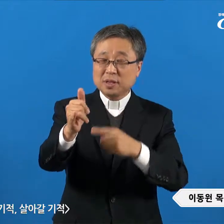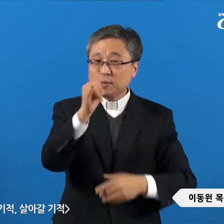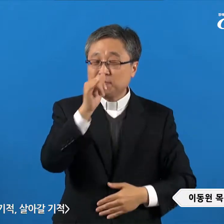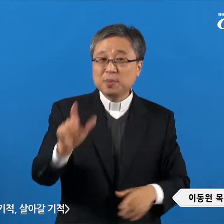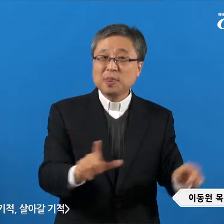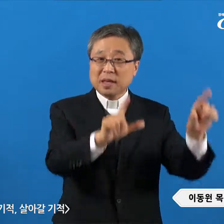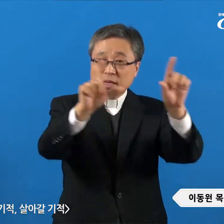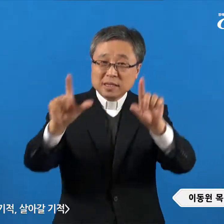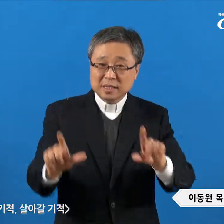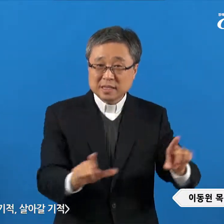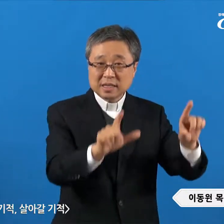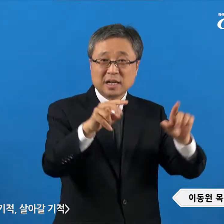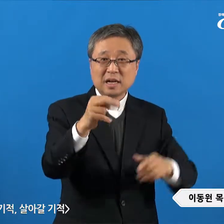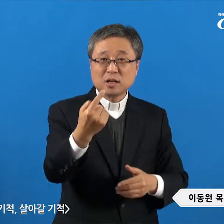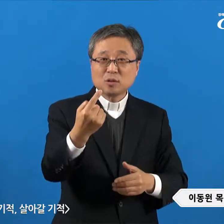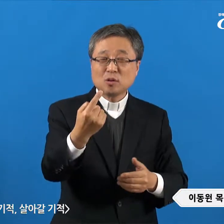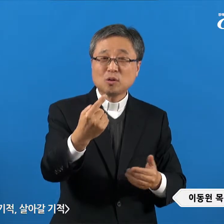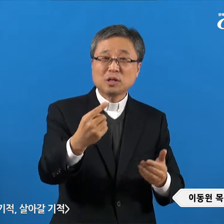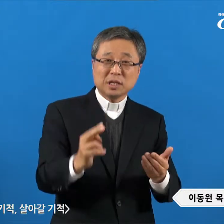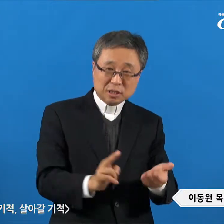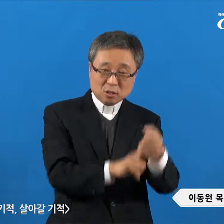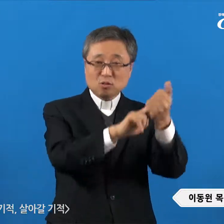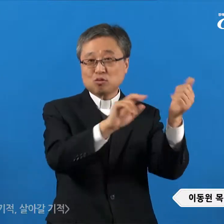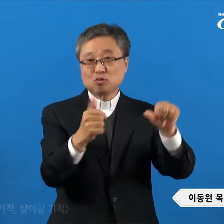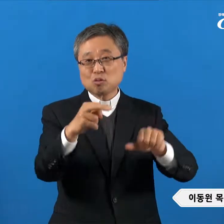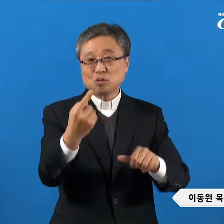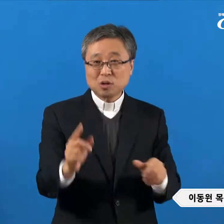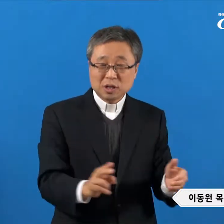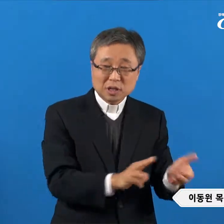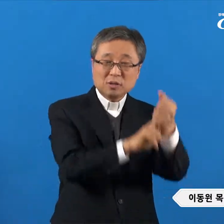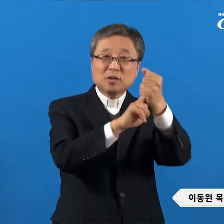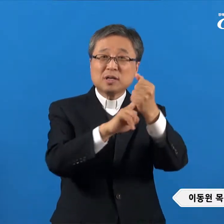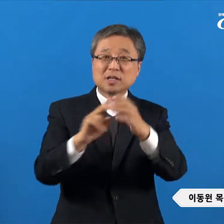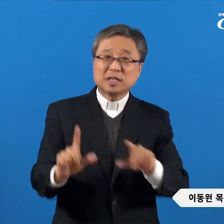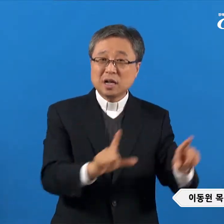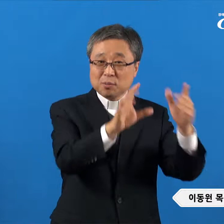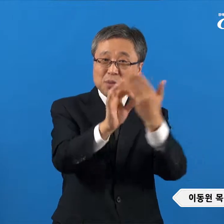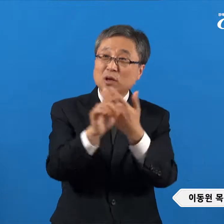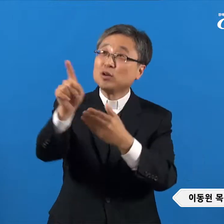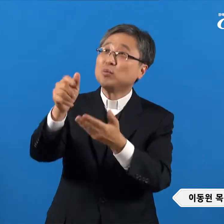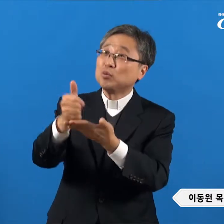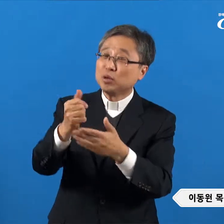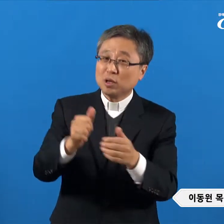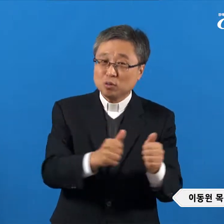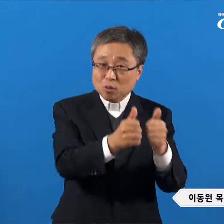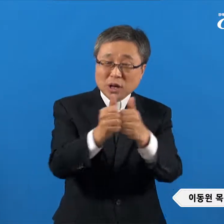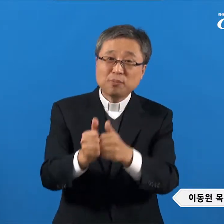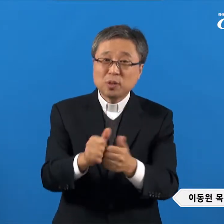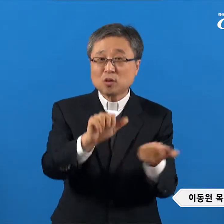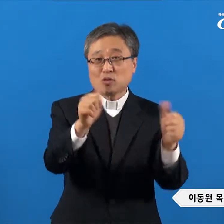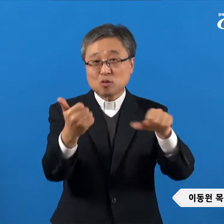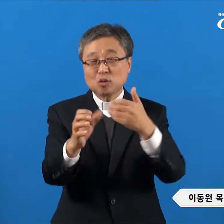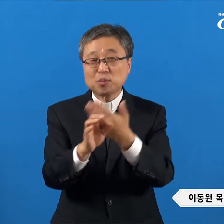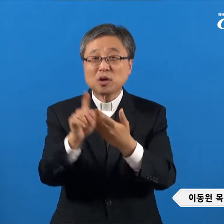살아도 기적이고 죽어도 기적입니다. 살면 그분과 동행하고 죽으면 그분의 품에 안길